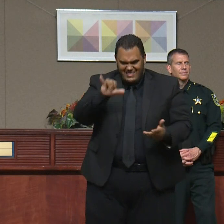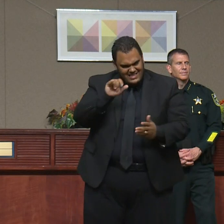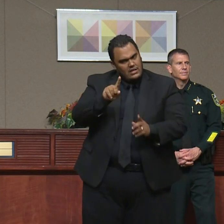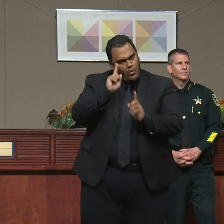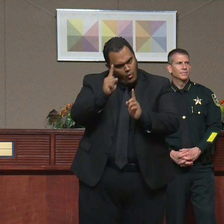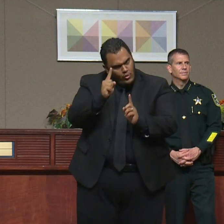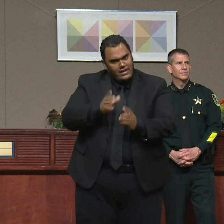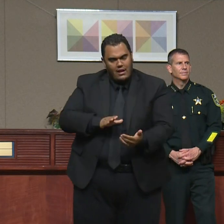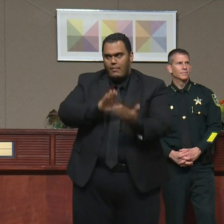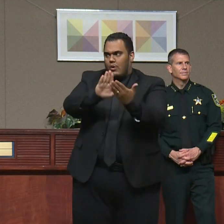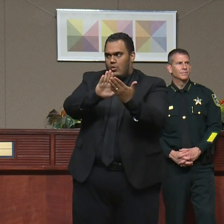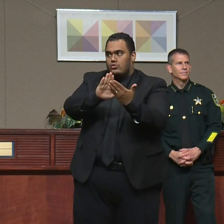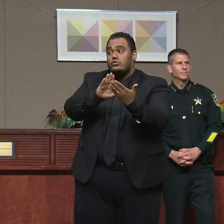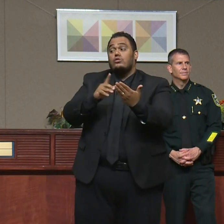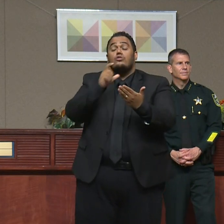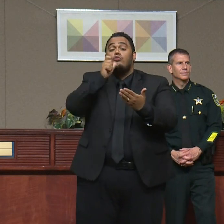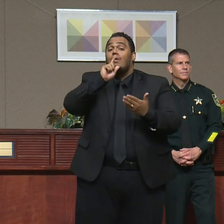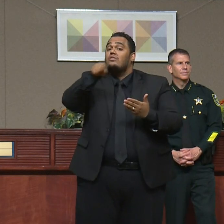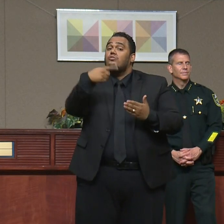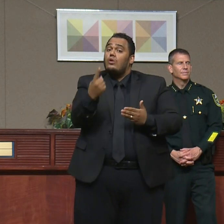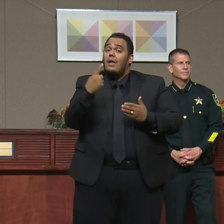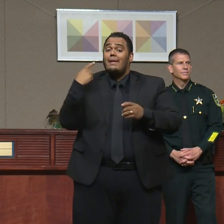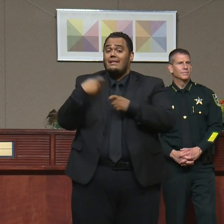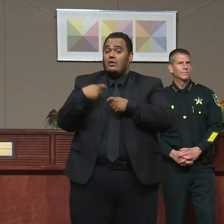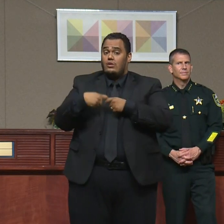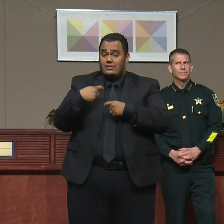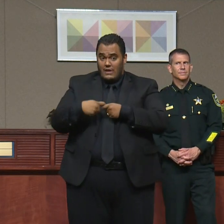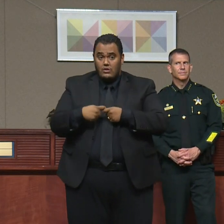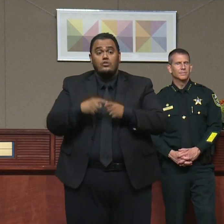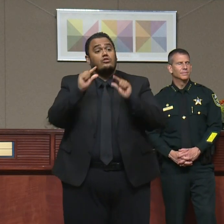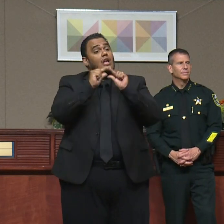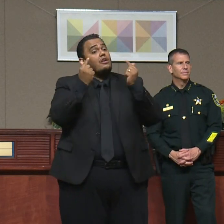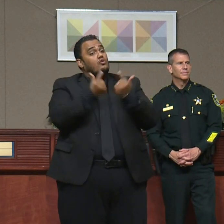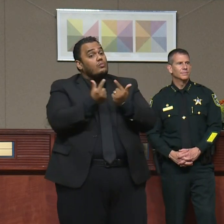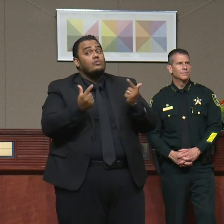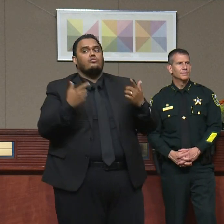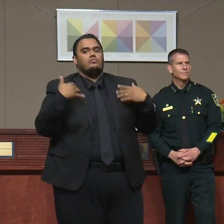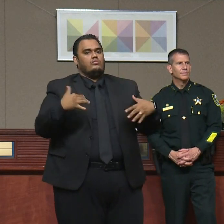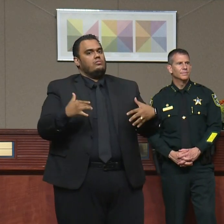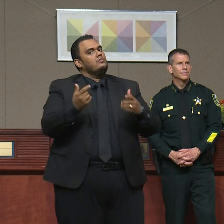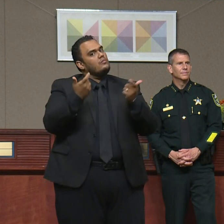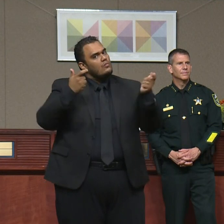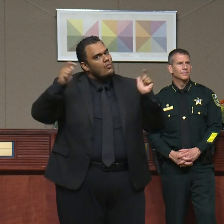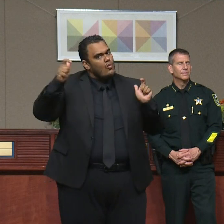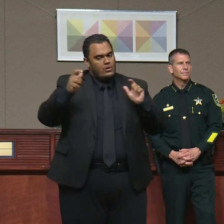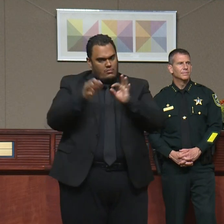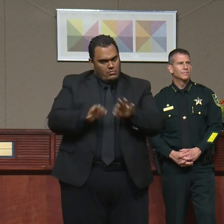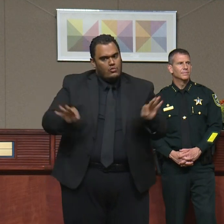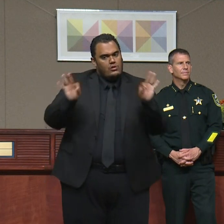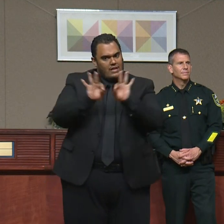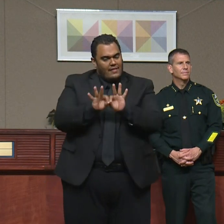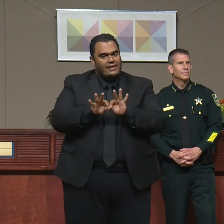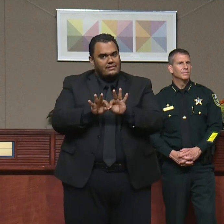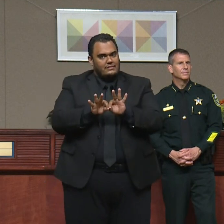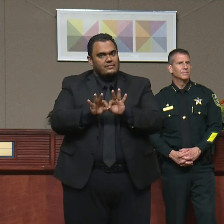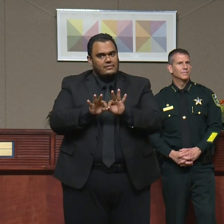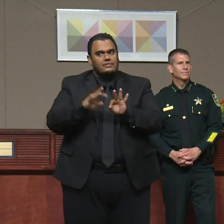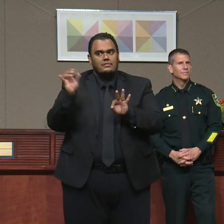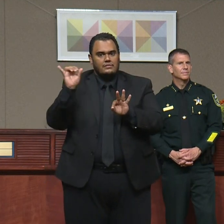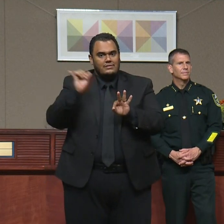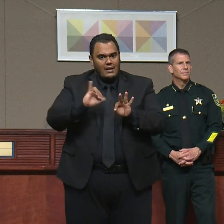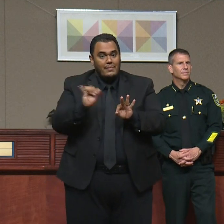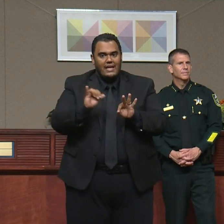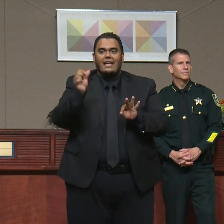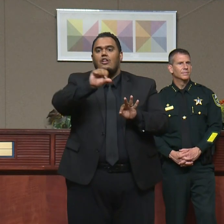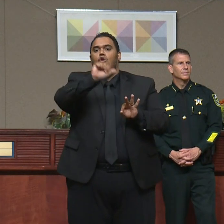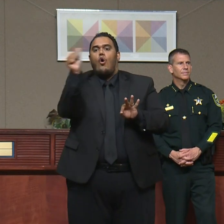Y no creo que solamente los hispanos, hay otros grupos muy importantes en la comunidad que también en otras lenguas deberían